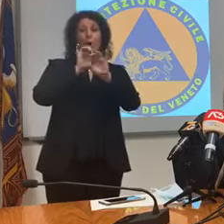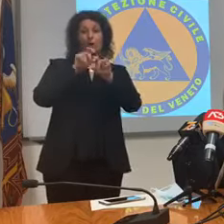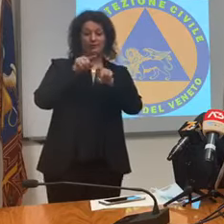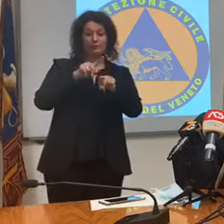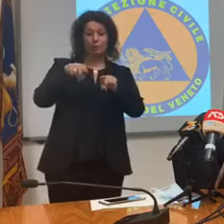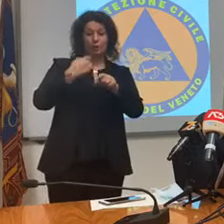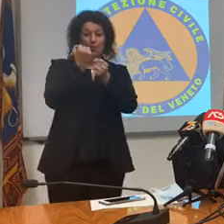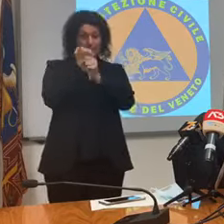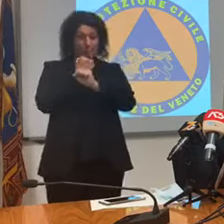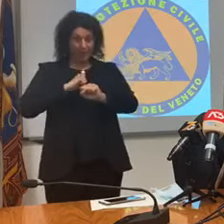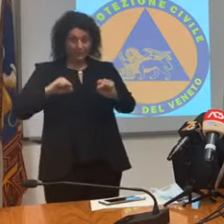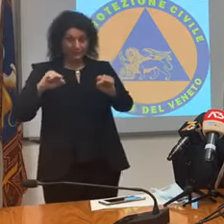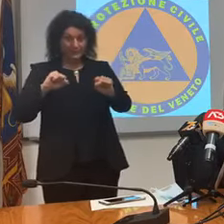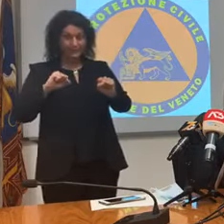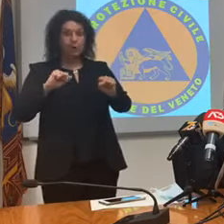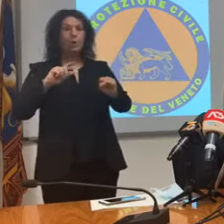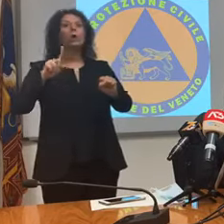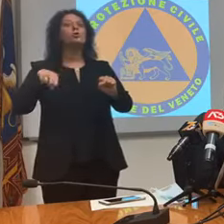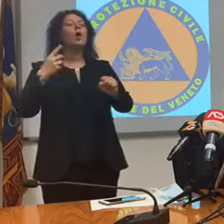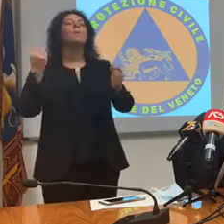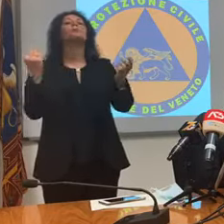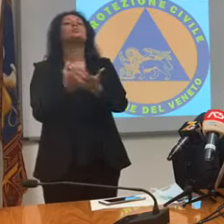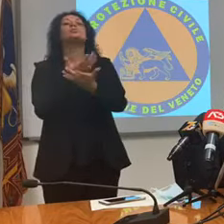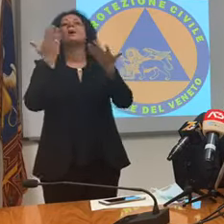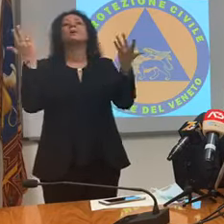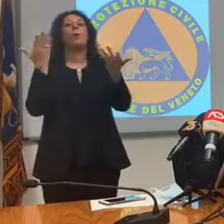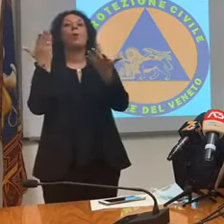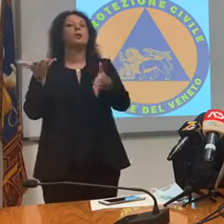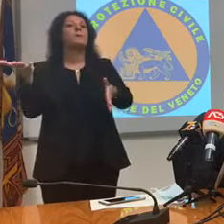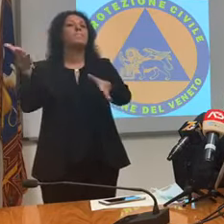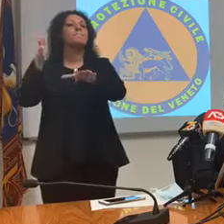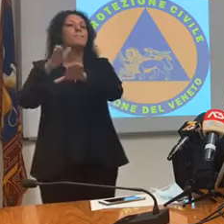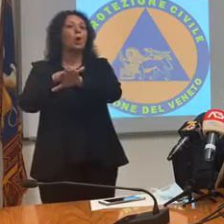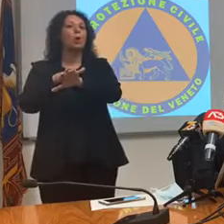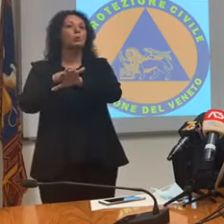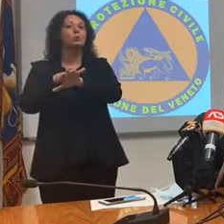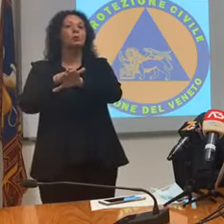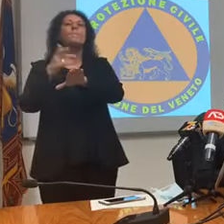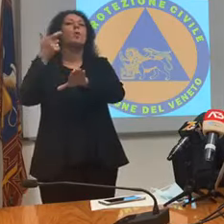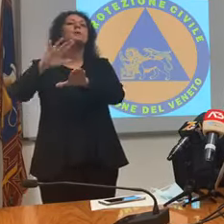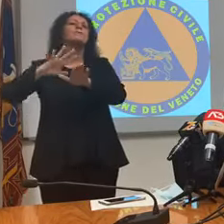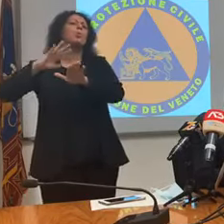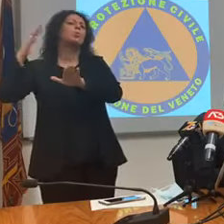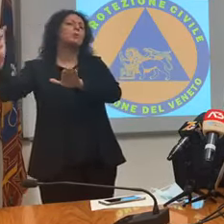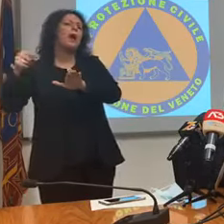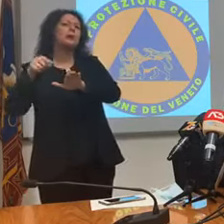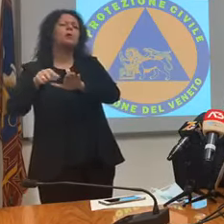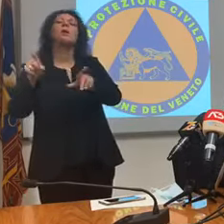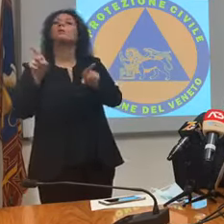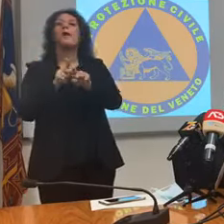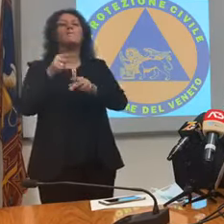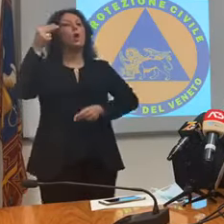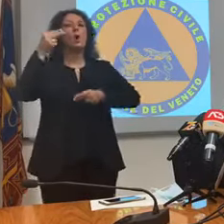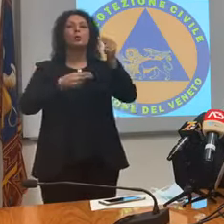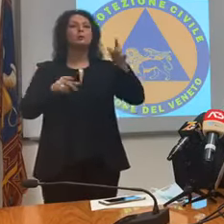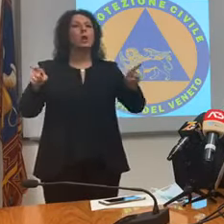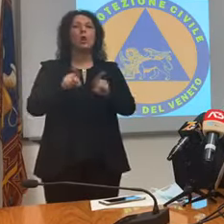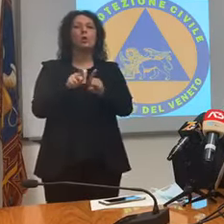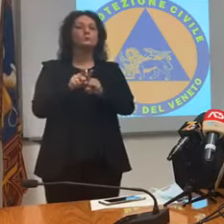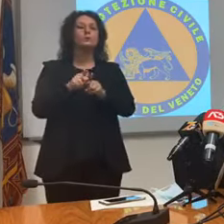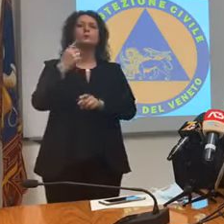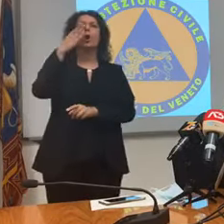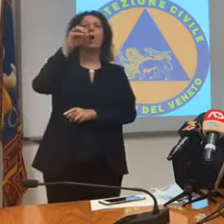appunto hanno un evento che porta alla mortalità diverso, perché sono riconducibili a